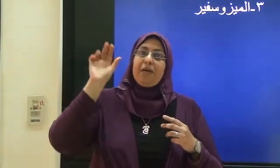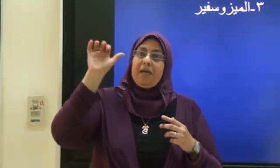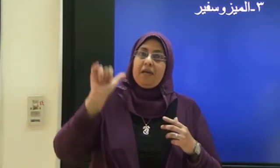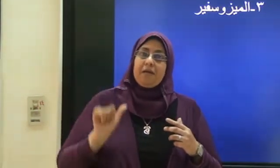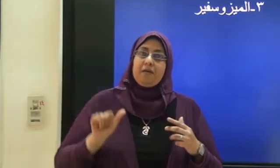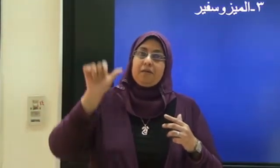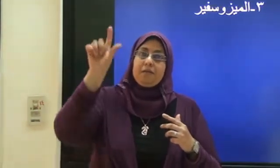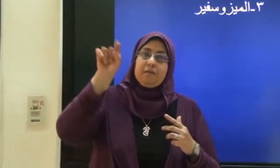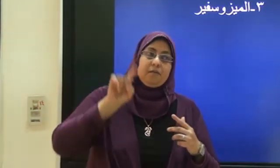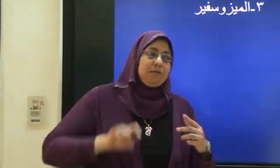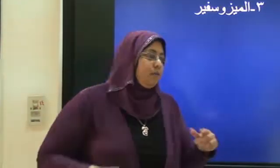الميزوسفير.